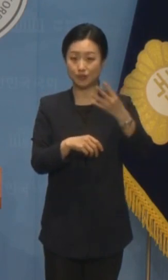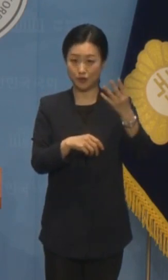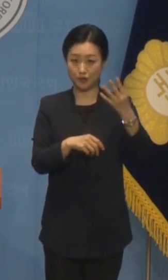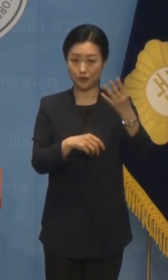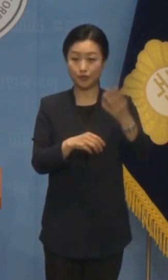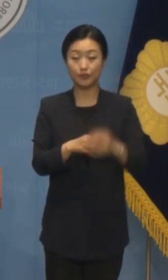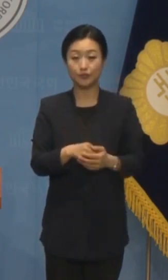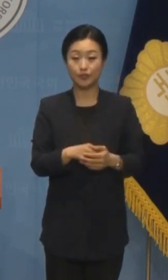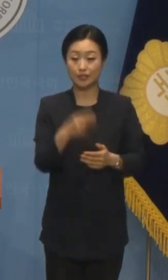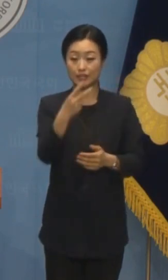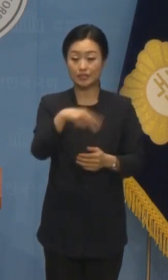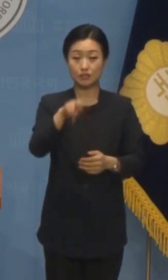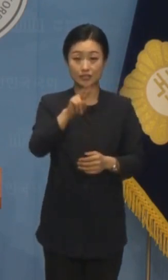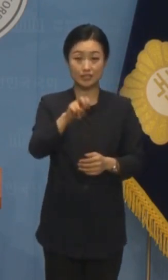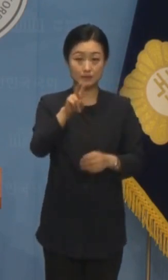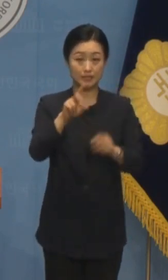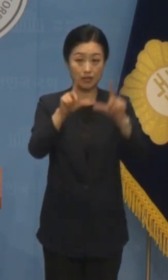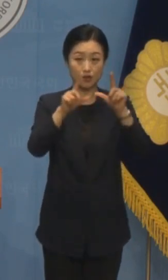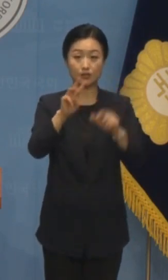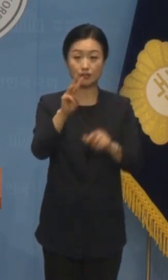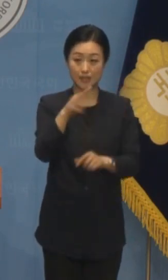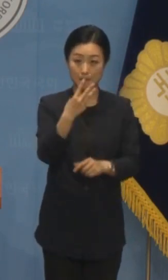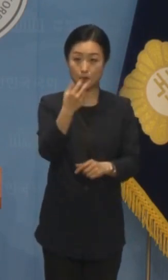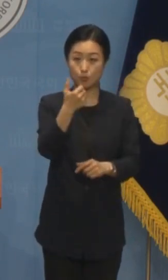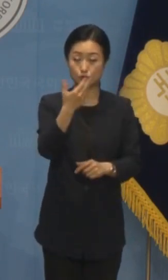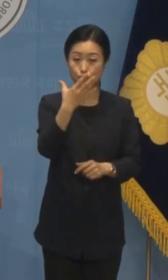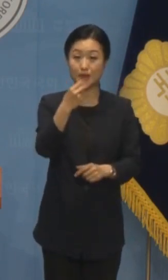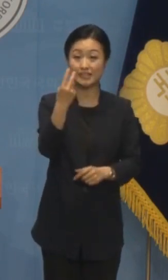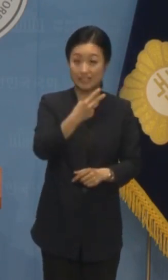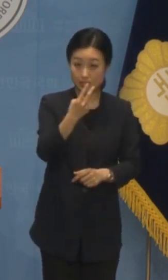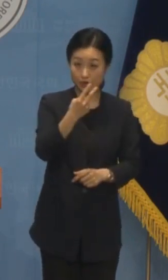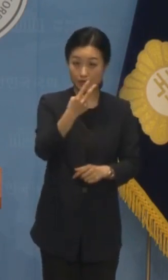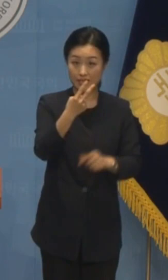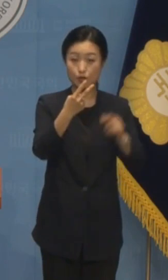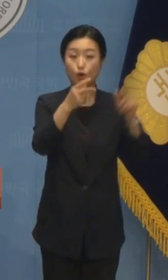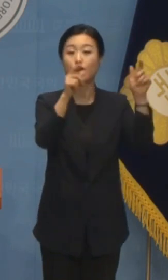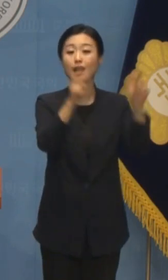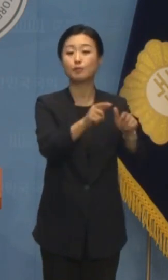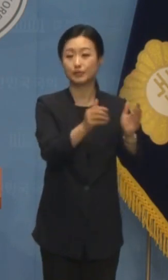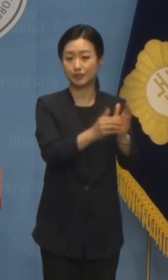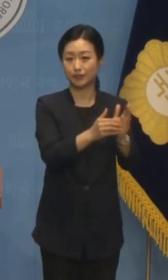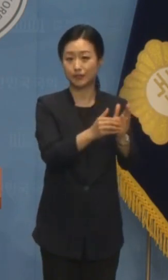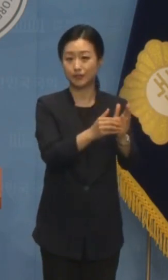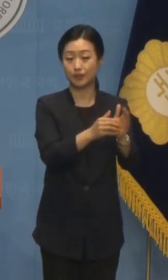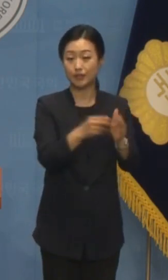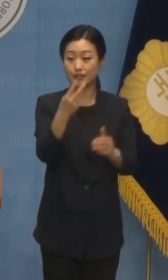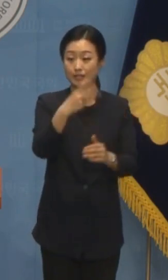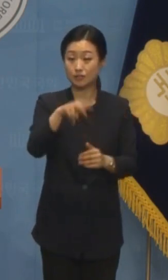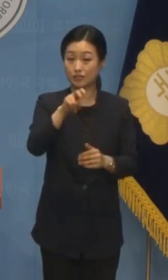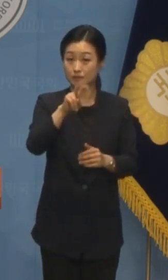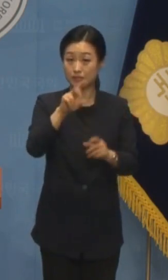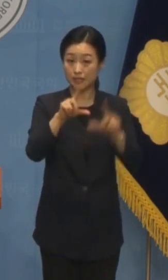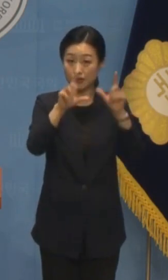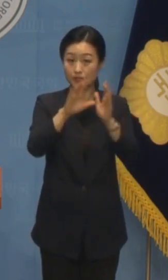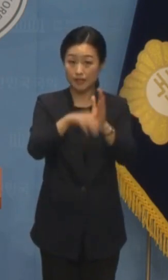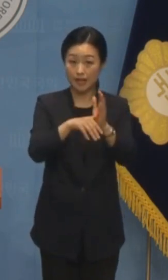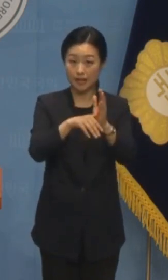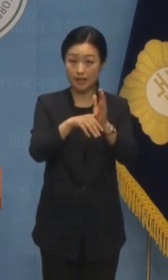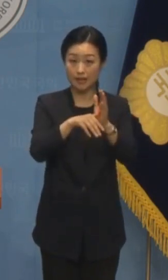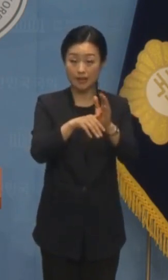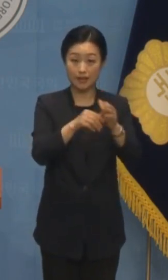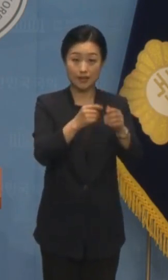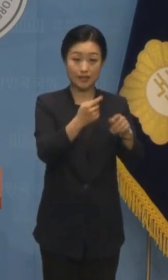원입니다. 2022년 359만 2천 원에서 감소한 것입니다. 2022년에도